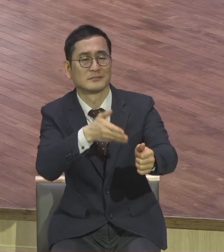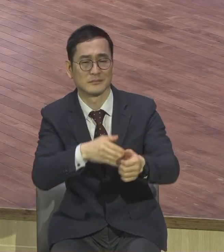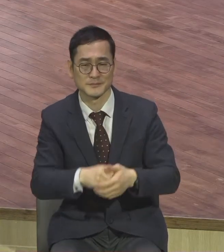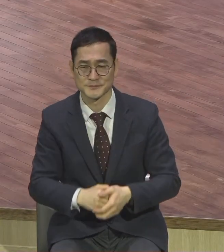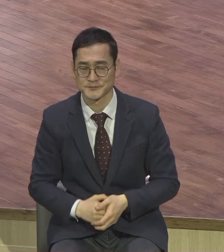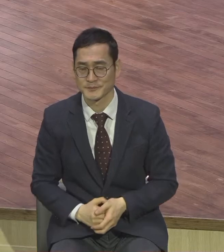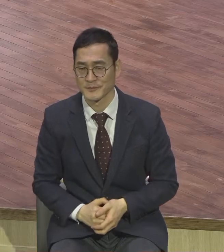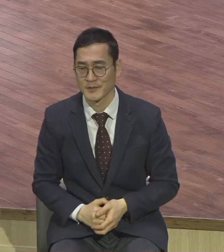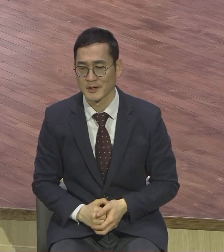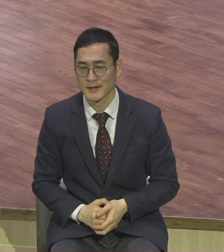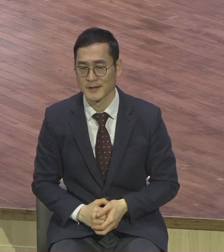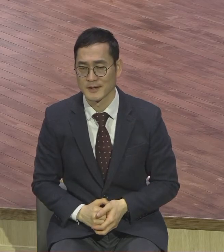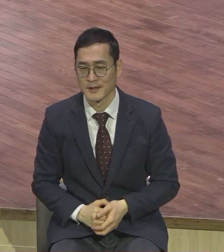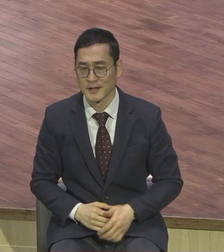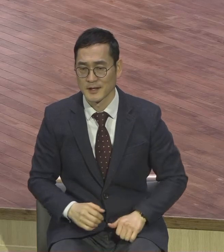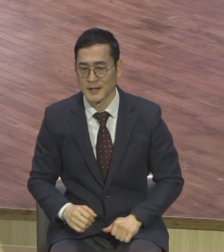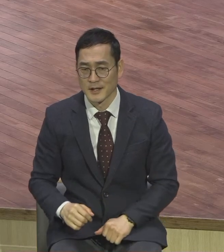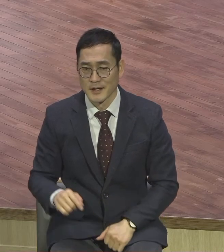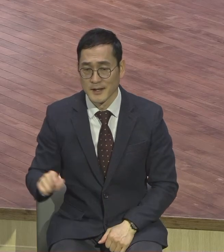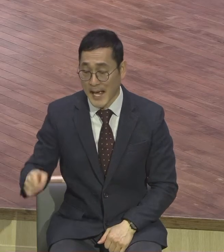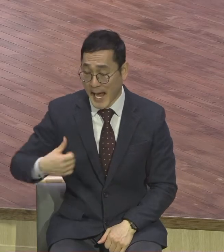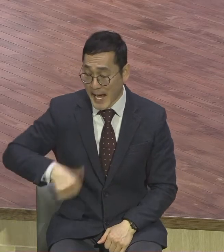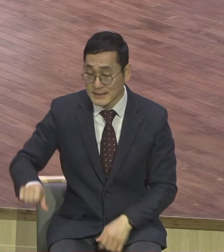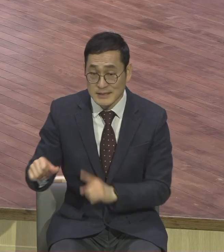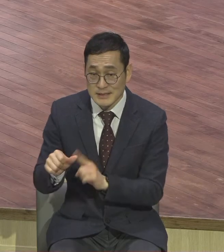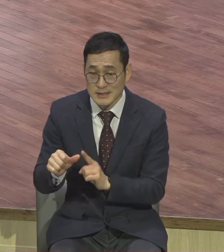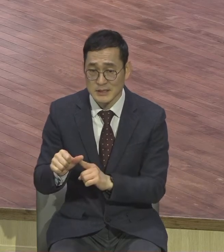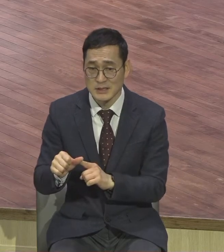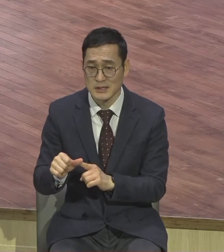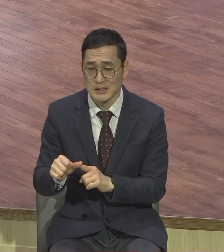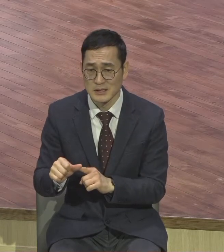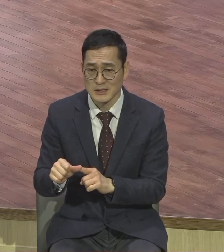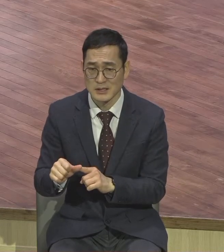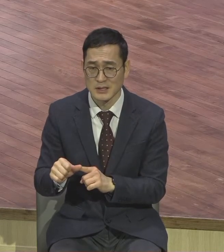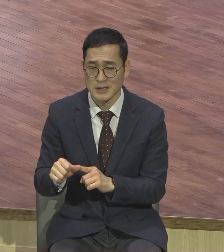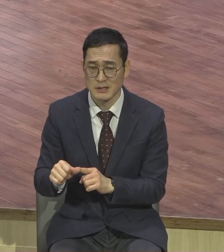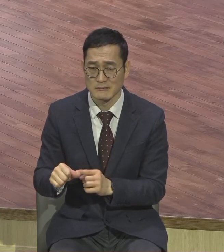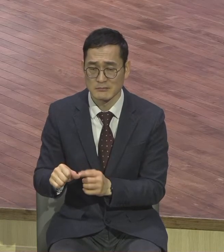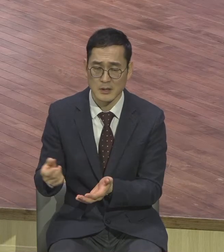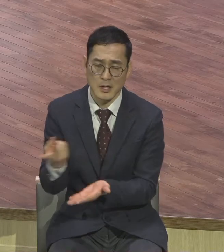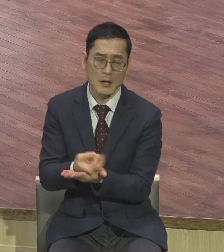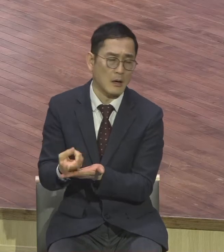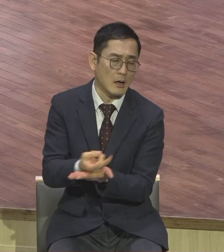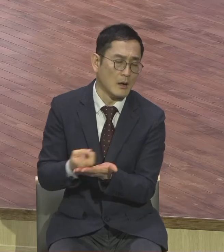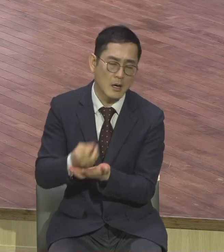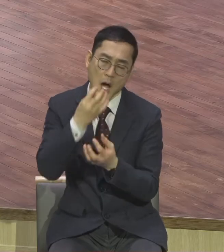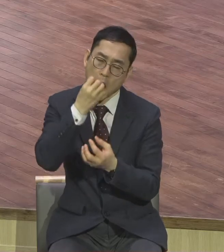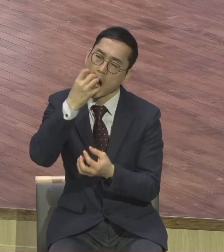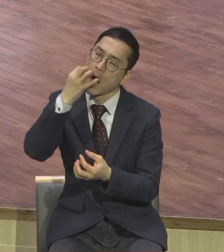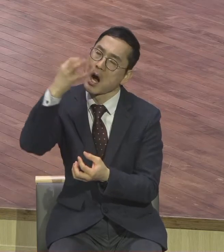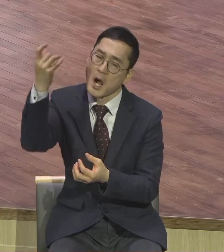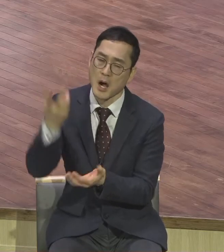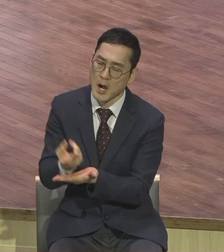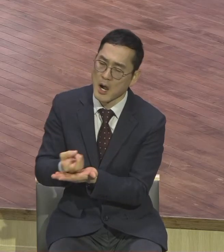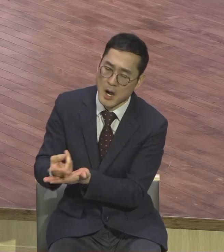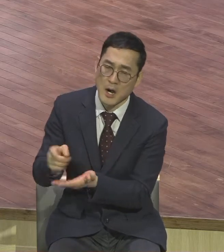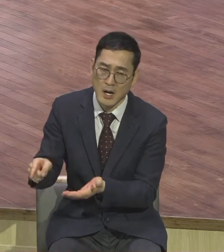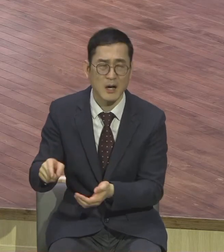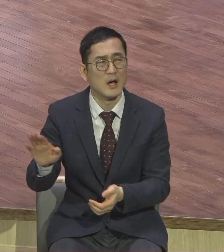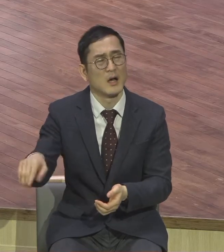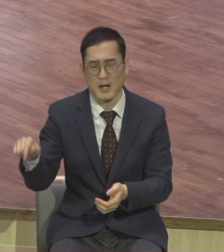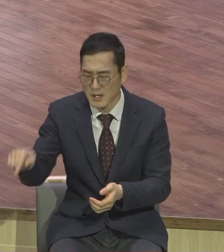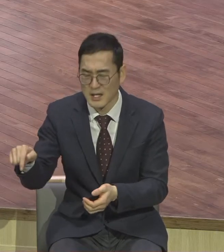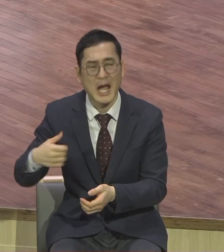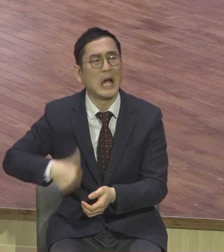본문에 보면 간질을 심하게 알려낸 아들을 가진 한 사람이 예수께 나와서 내 아들을 좀